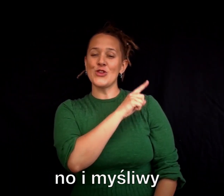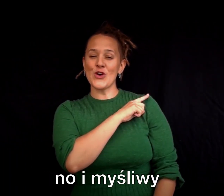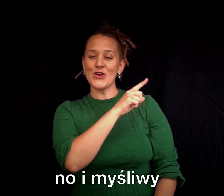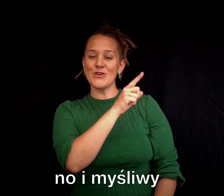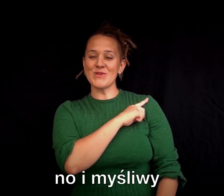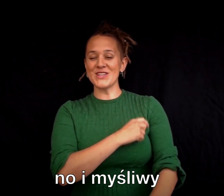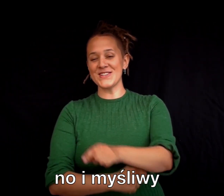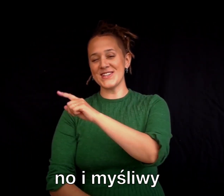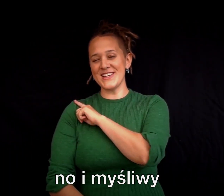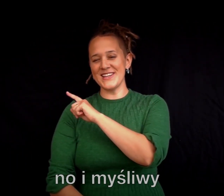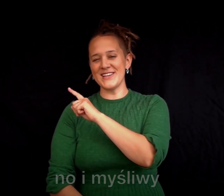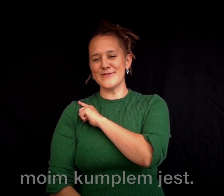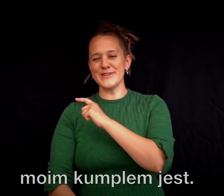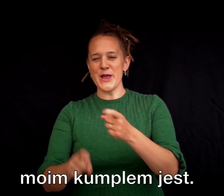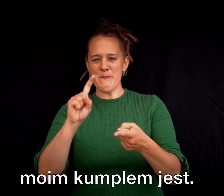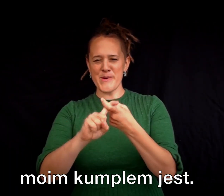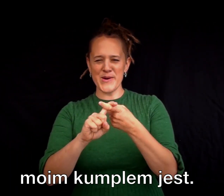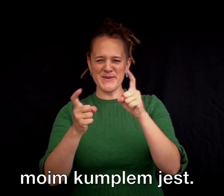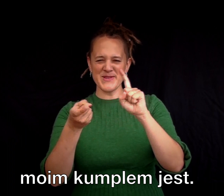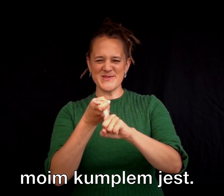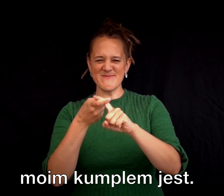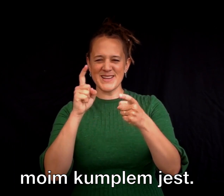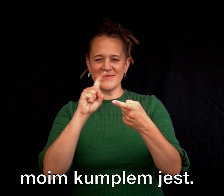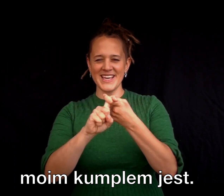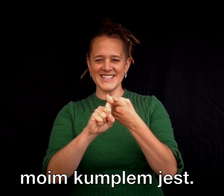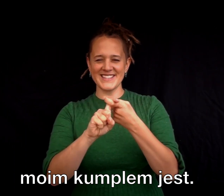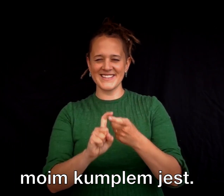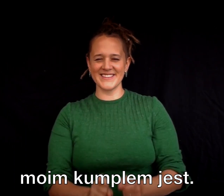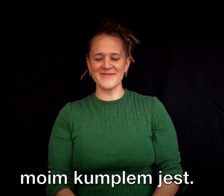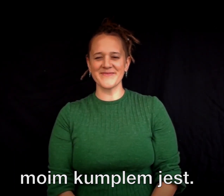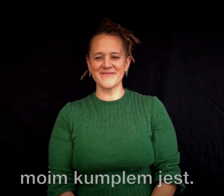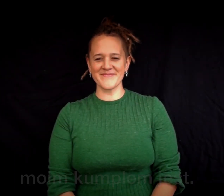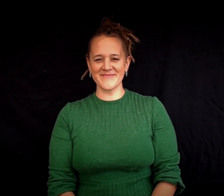i myśliwy moim kumplem jest.